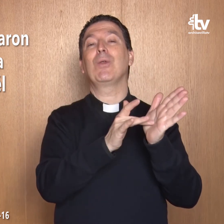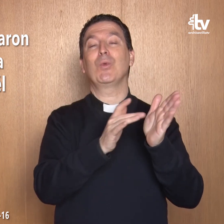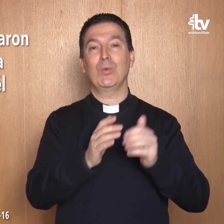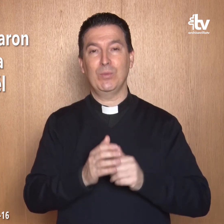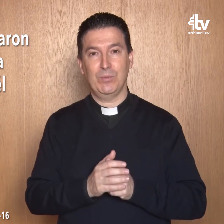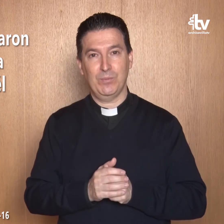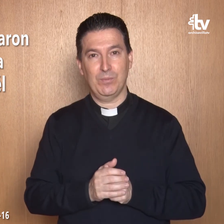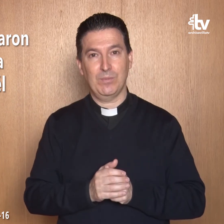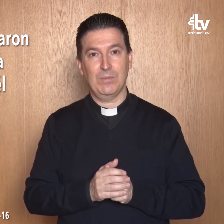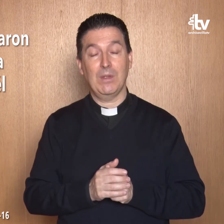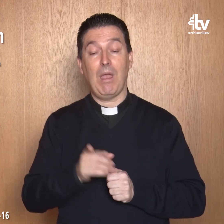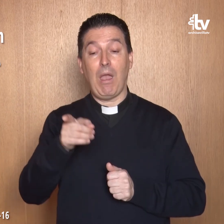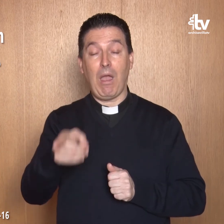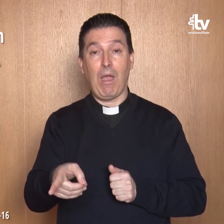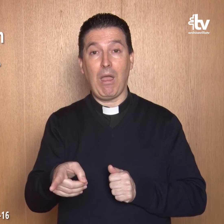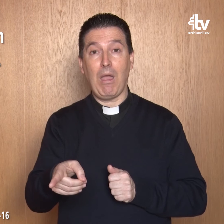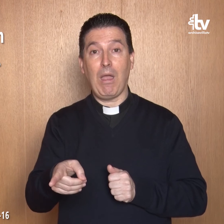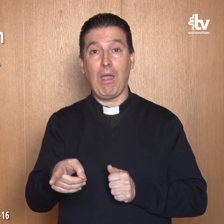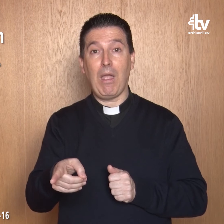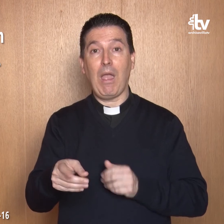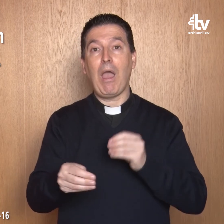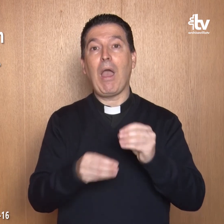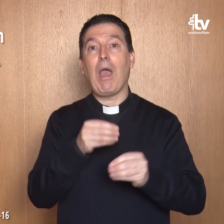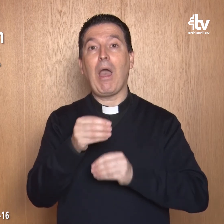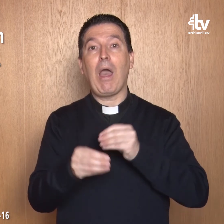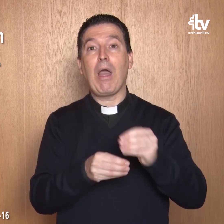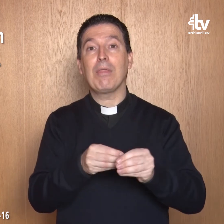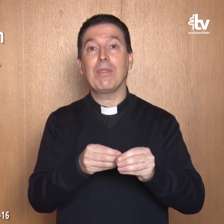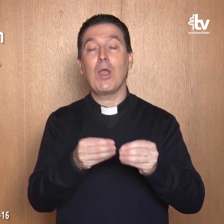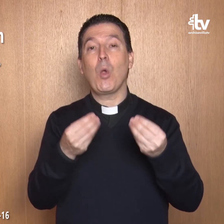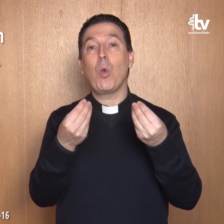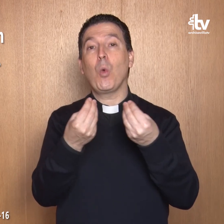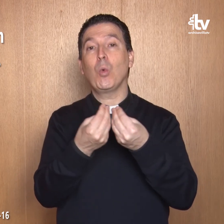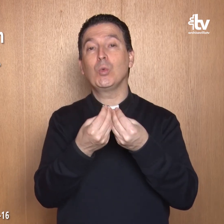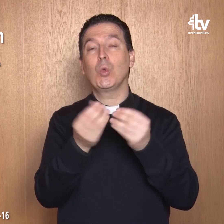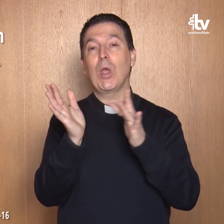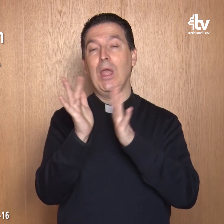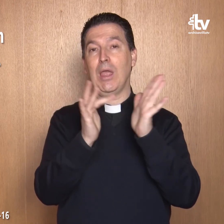él Y que así lo habían hecho para con él